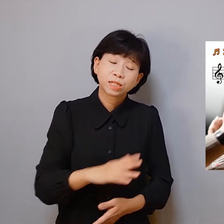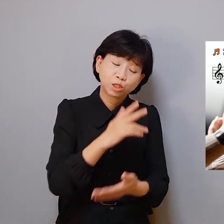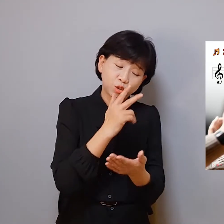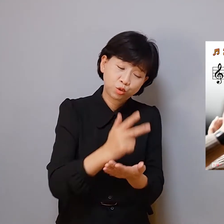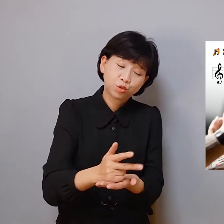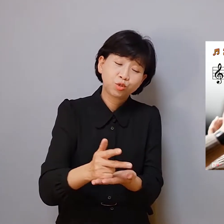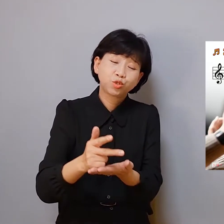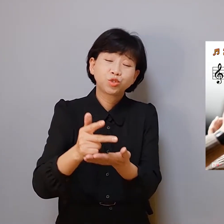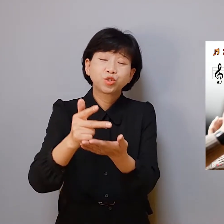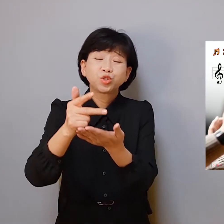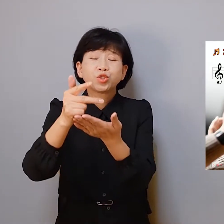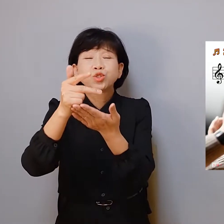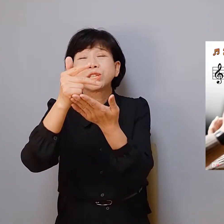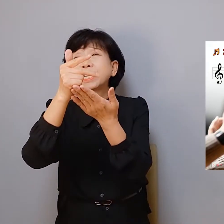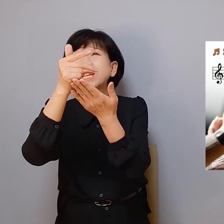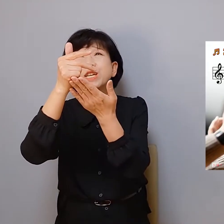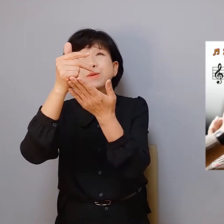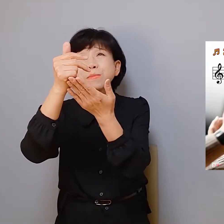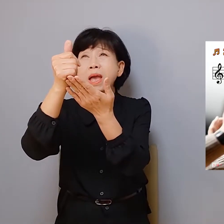우리는